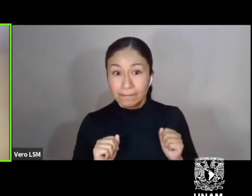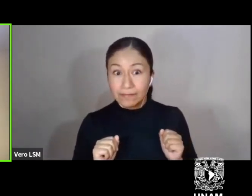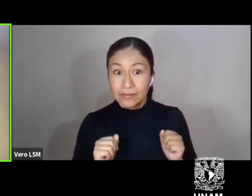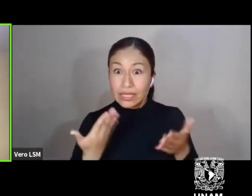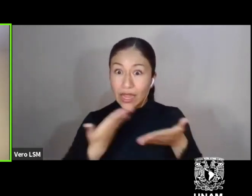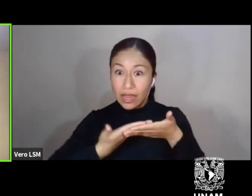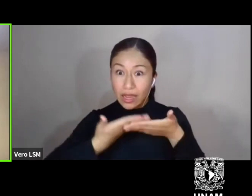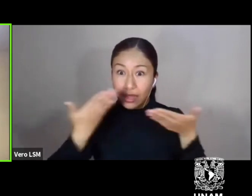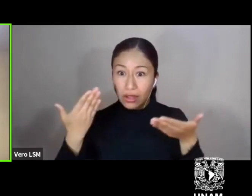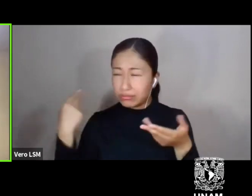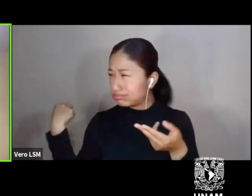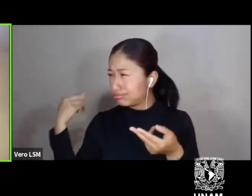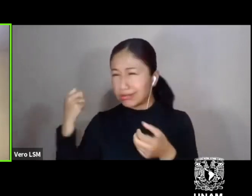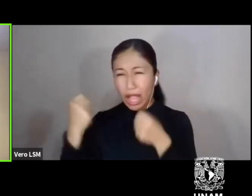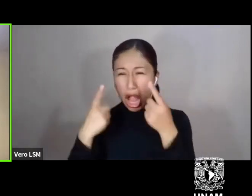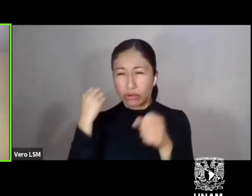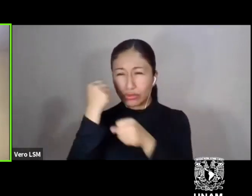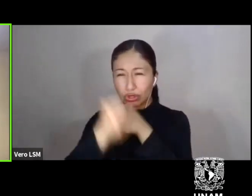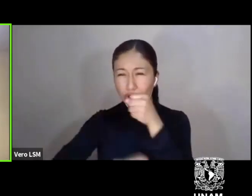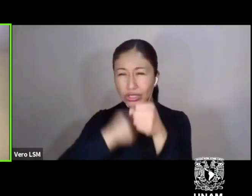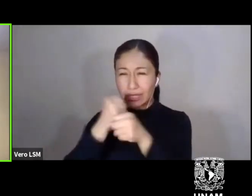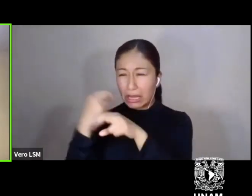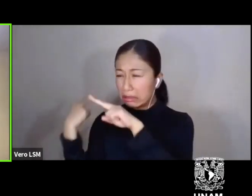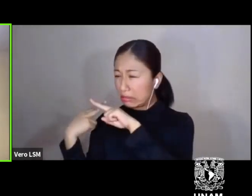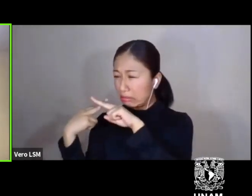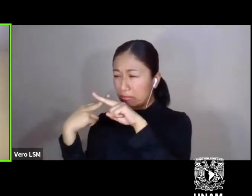algunos años, o los pretenders, ¿no?